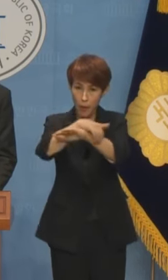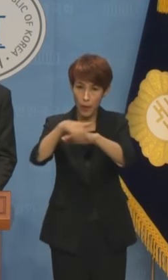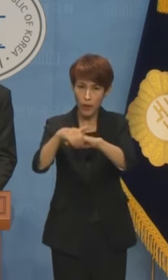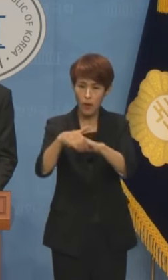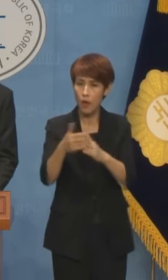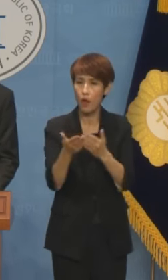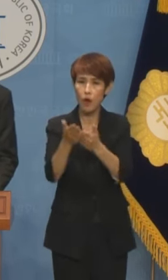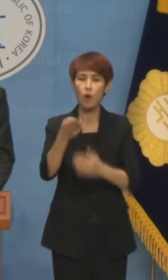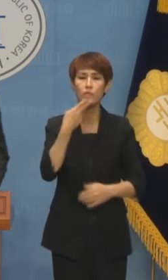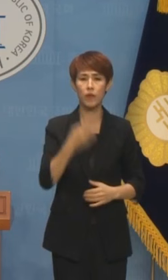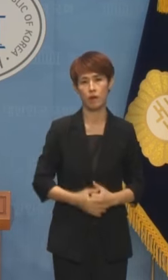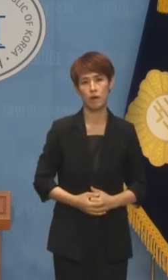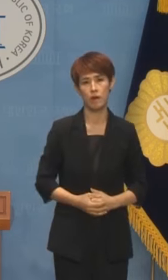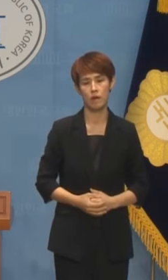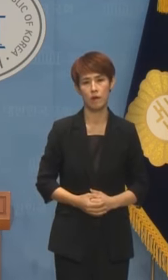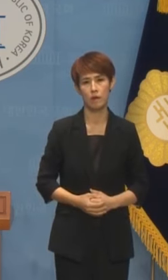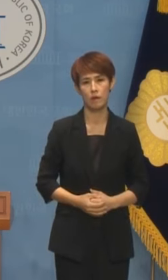제출하지 않았다.